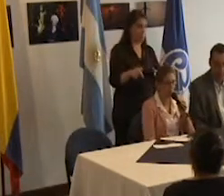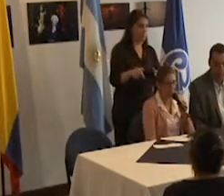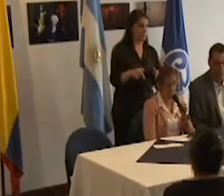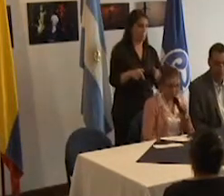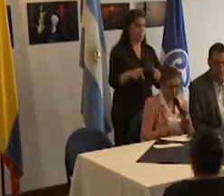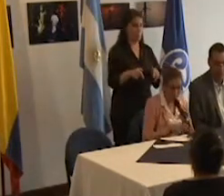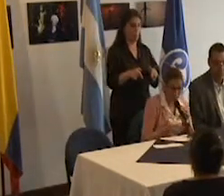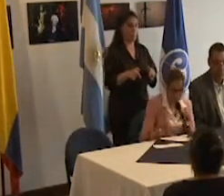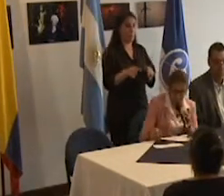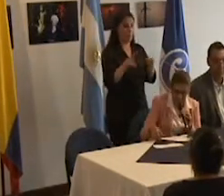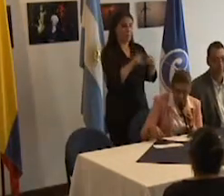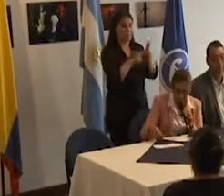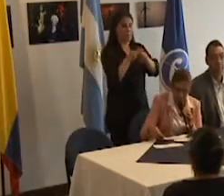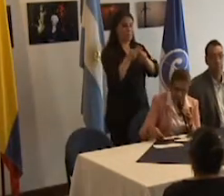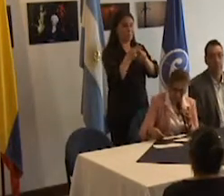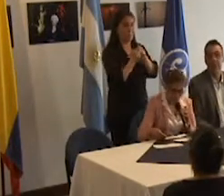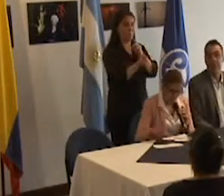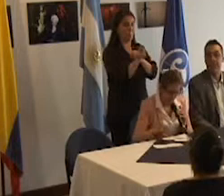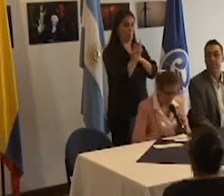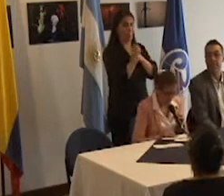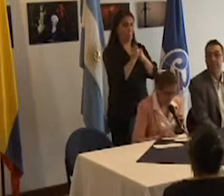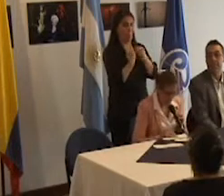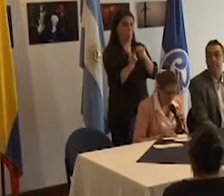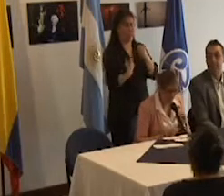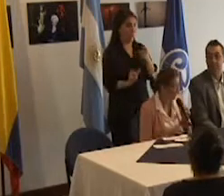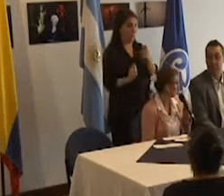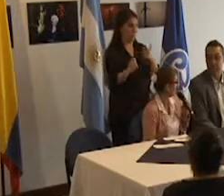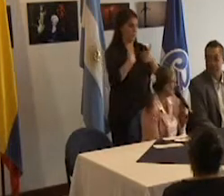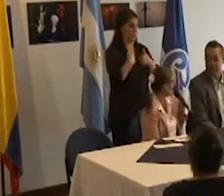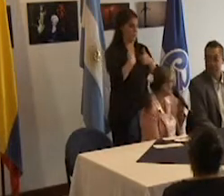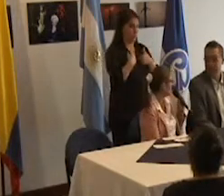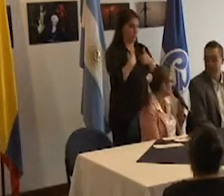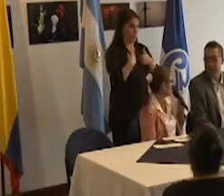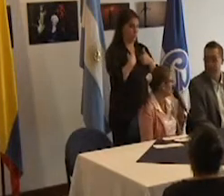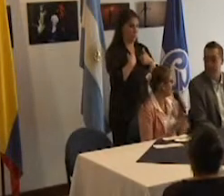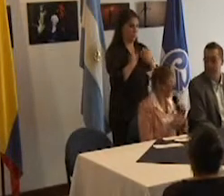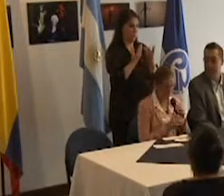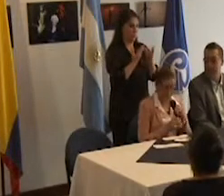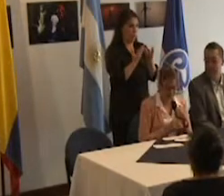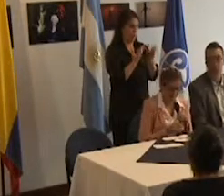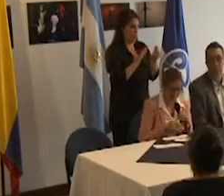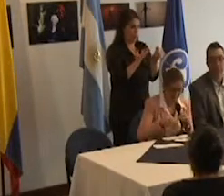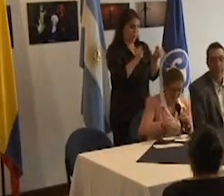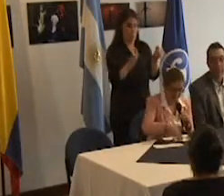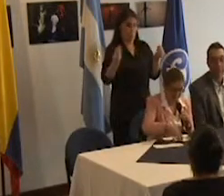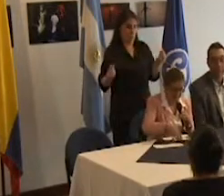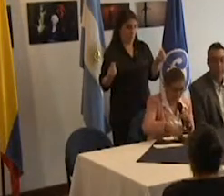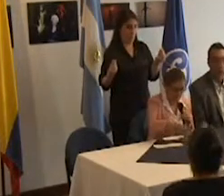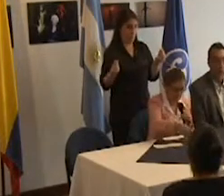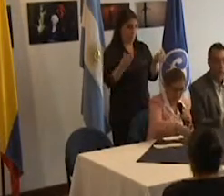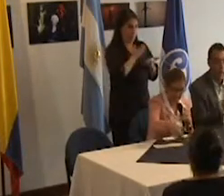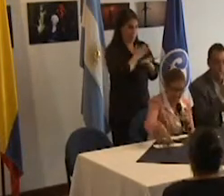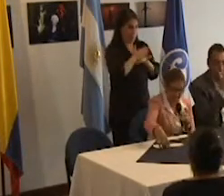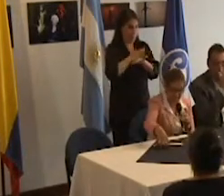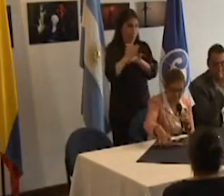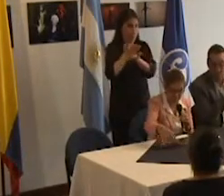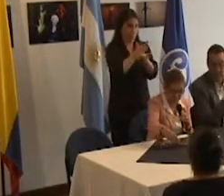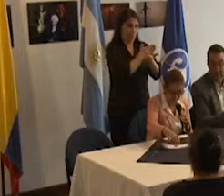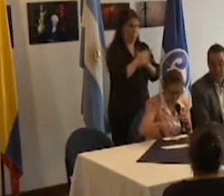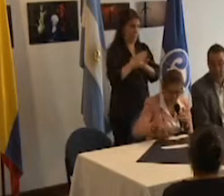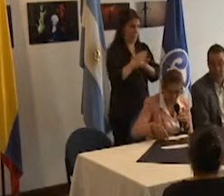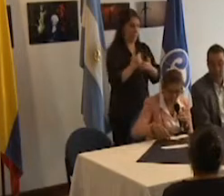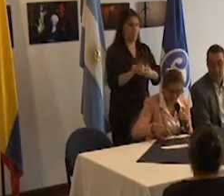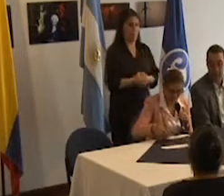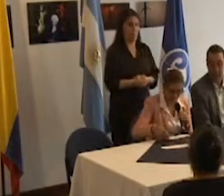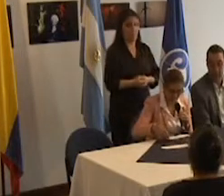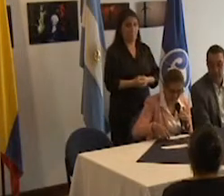ya, con relación a las preguntas, voy a hacerlas como en tres grupos distintos, un poco